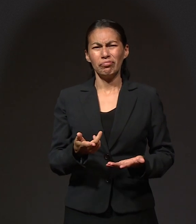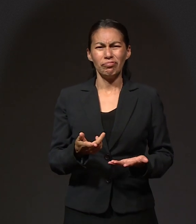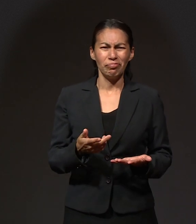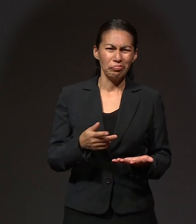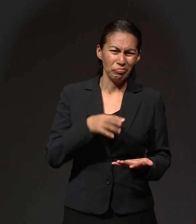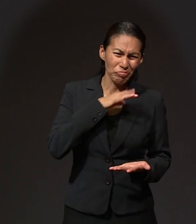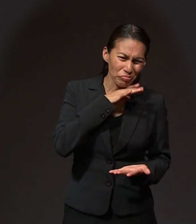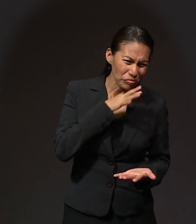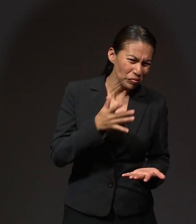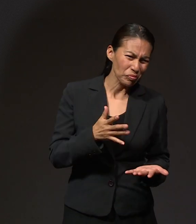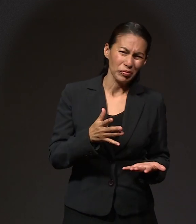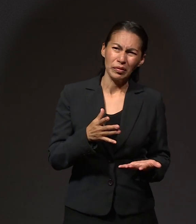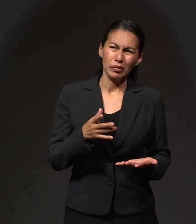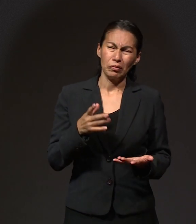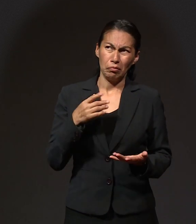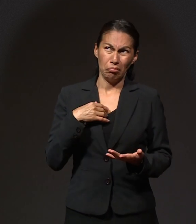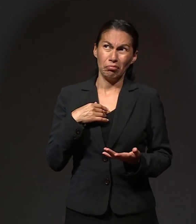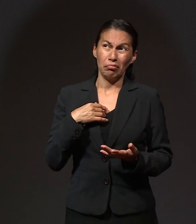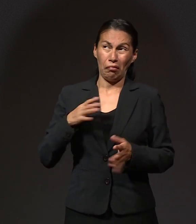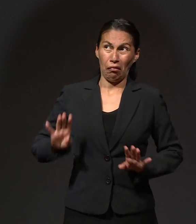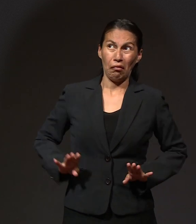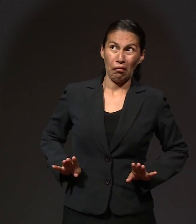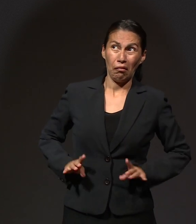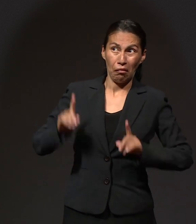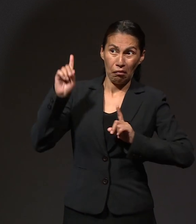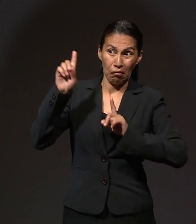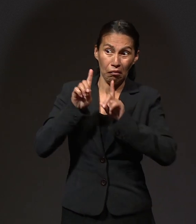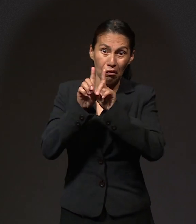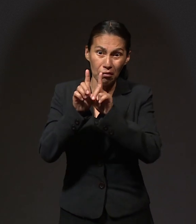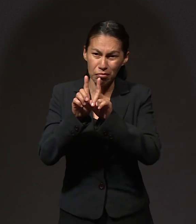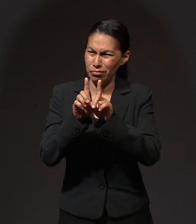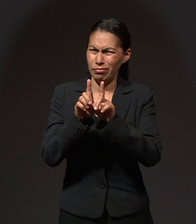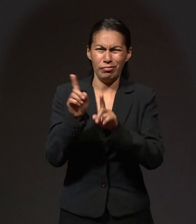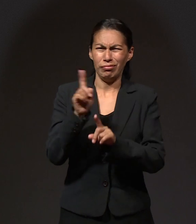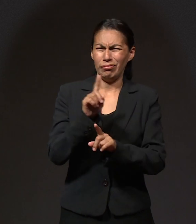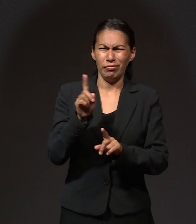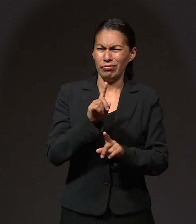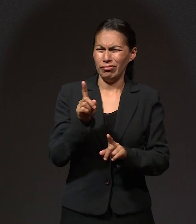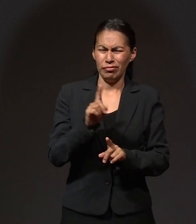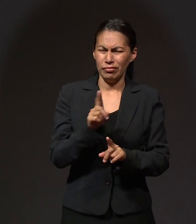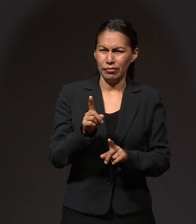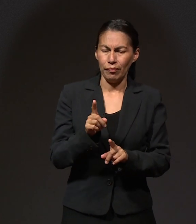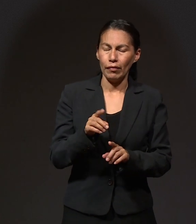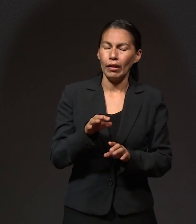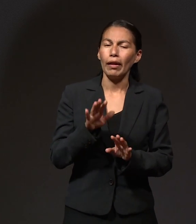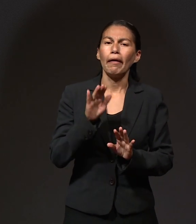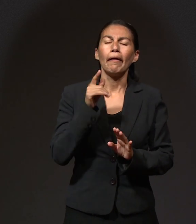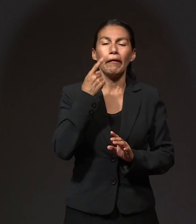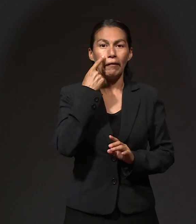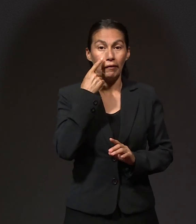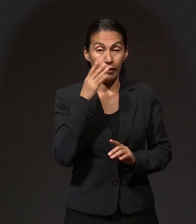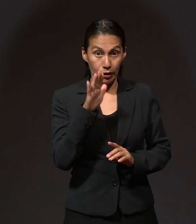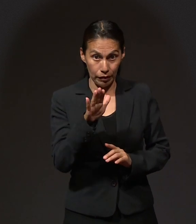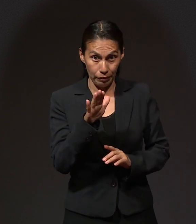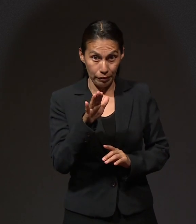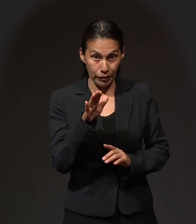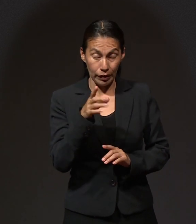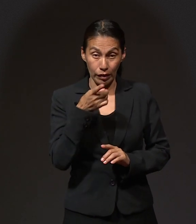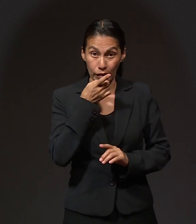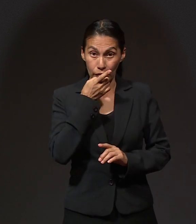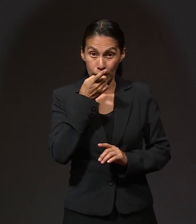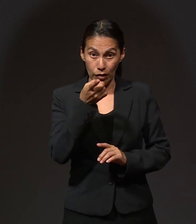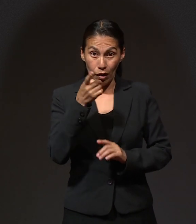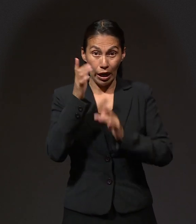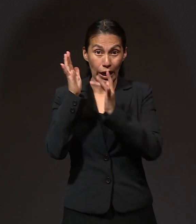tantos errores. Quiero decirte, quiero decirles, que hay una invitación